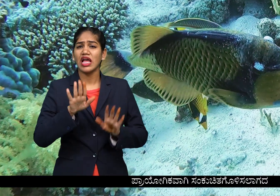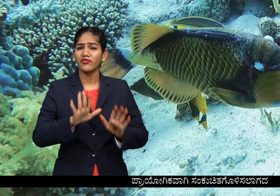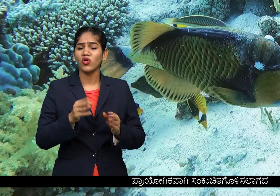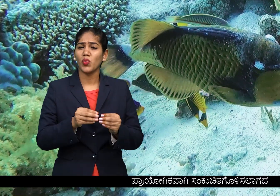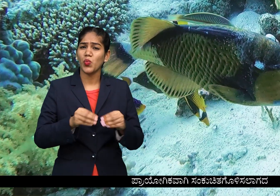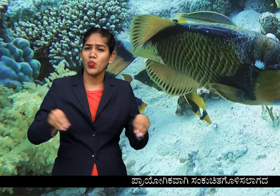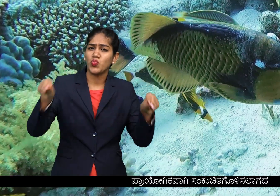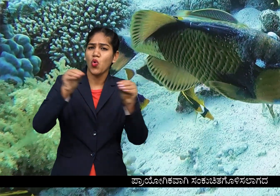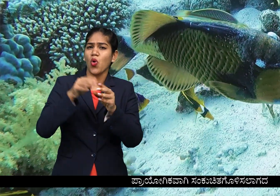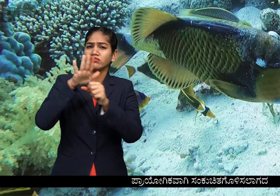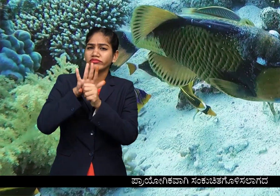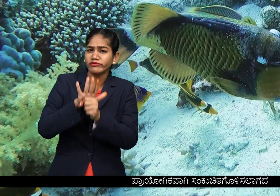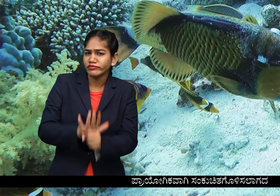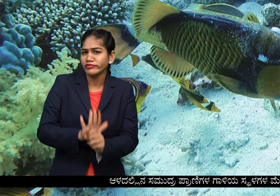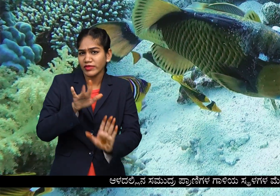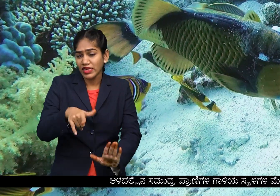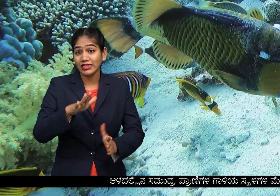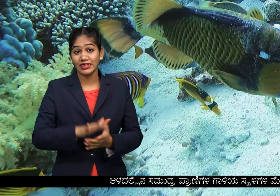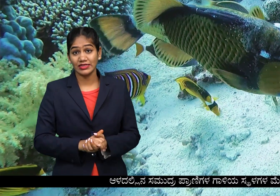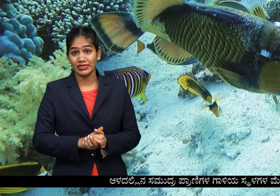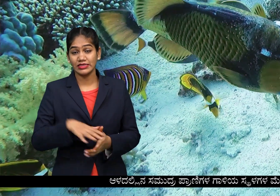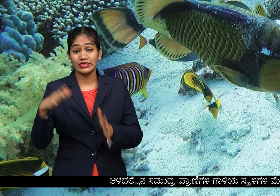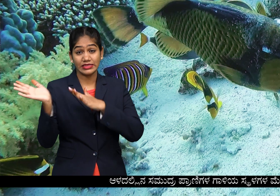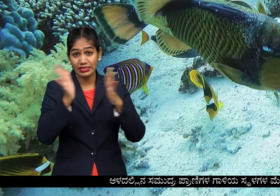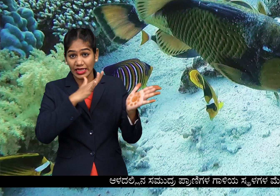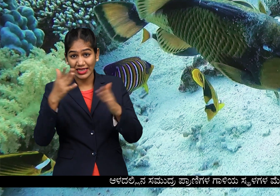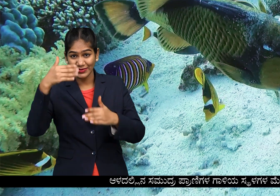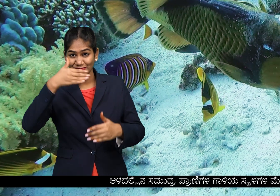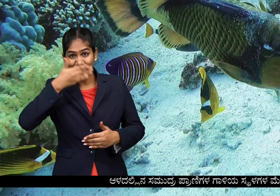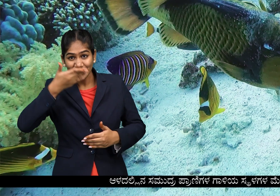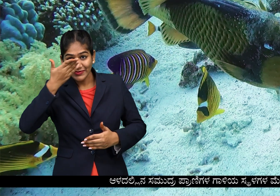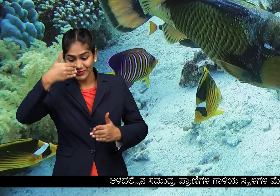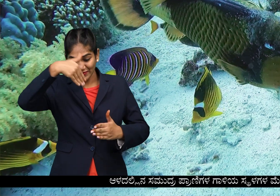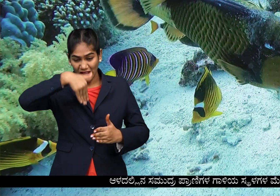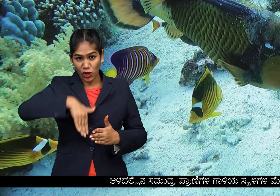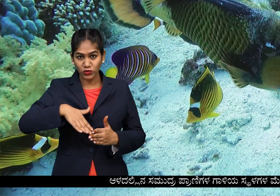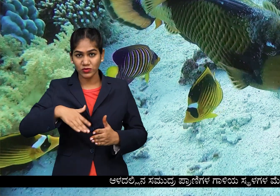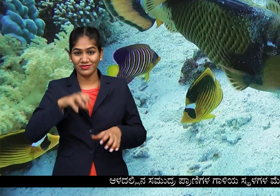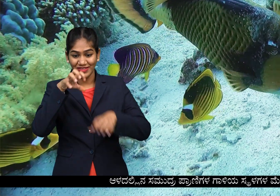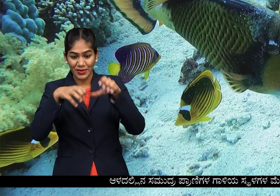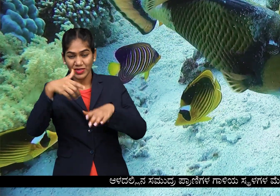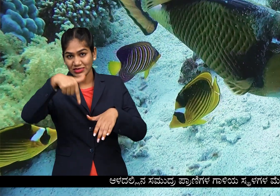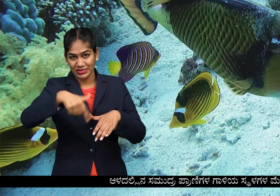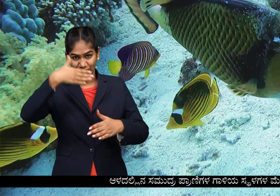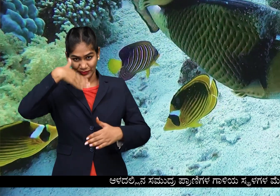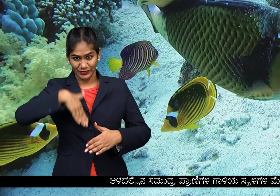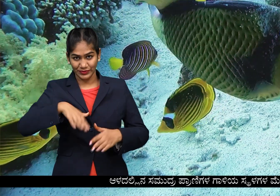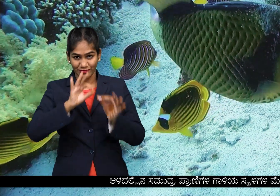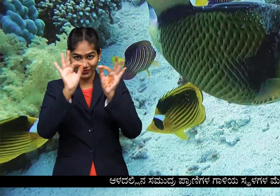ಪ್ರಾಯೋಗಿಕವಾಗಿ ಸಂಕುಚಿತಗೊಳಿಸಲಾದ ಆಳದಲ್ಲಿನ ಸಮುದ್ರ ಪ್ರಾಣಿಗಳ ಗಾಳಿಯ ಸ್ಥಳಗಳ ಮೇಲೆ